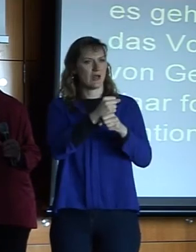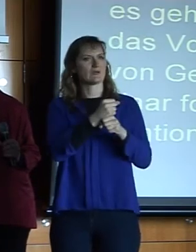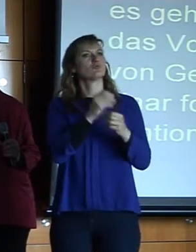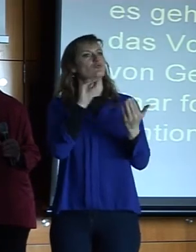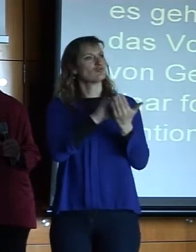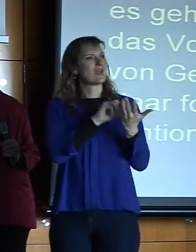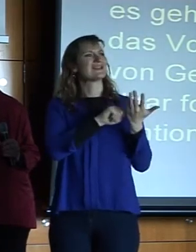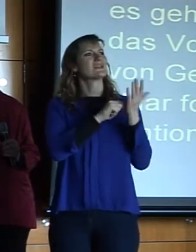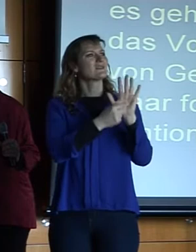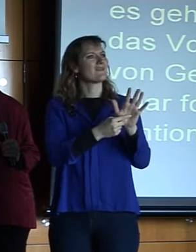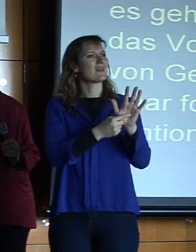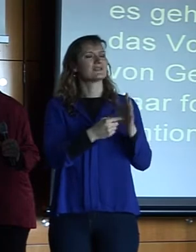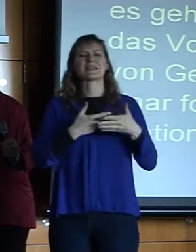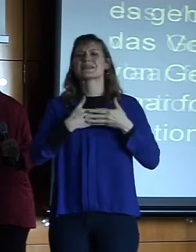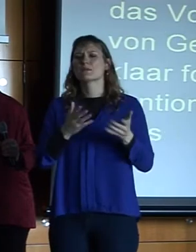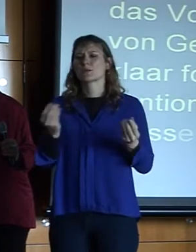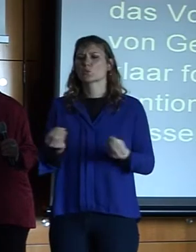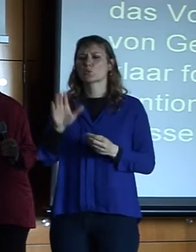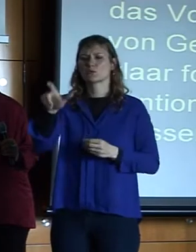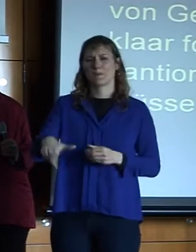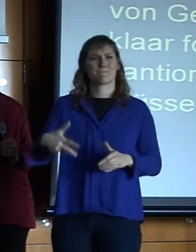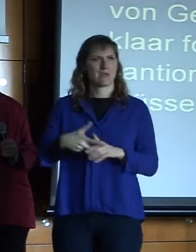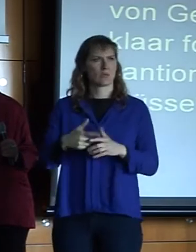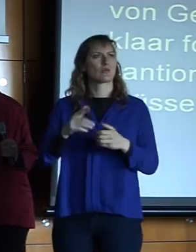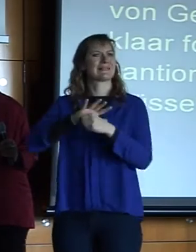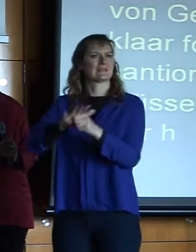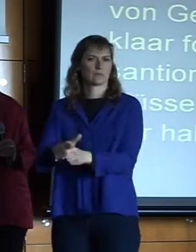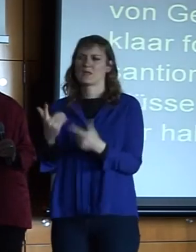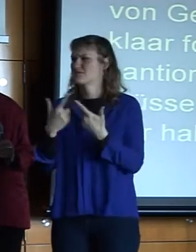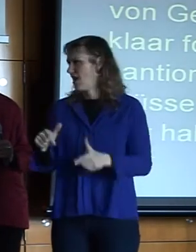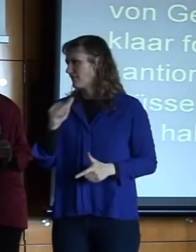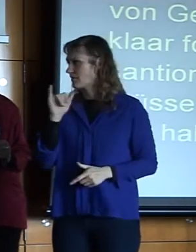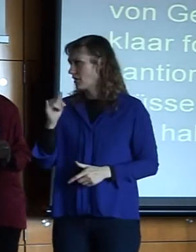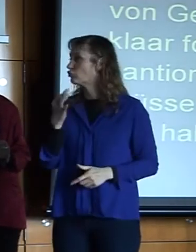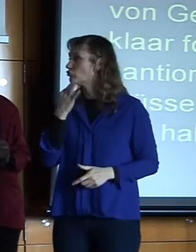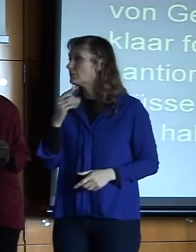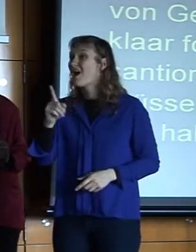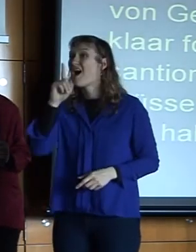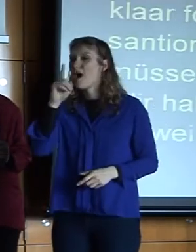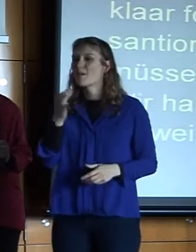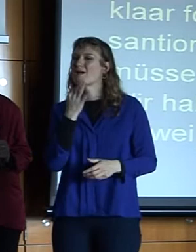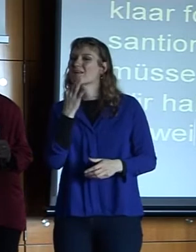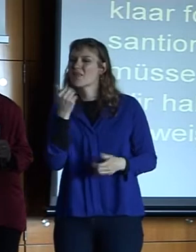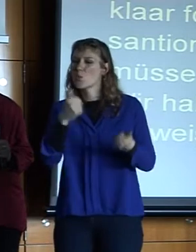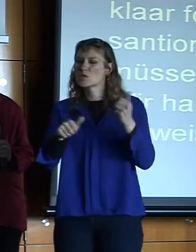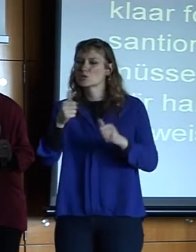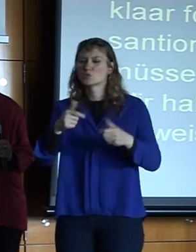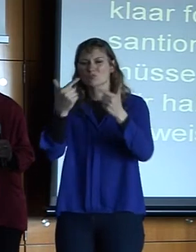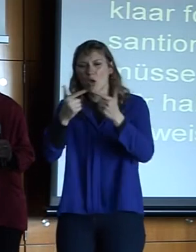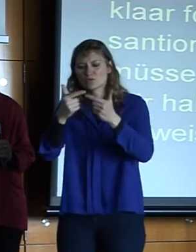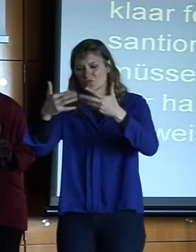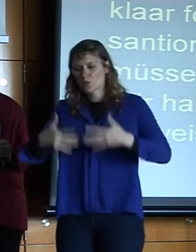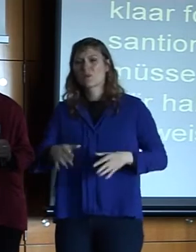Bundesverfassungsgesetz den Hinweis, dass niemand aufgrund seiner Behinderung diskriminiert werden darf, es fehlen aber die Ausführungsgesetze und